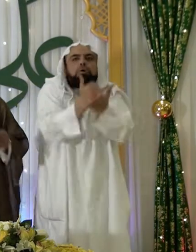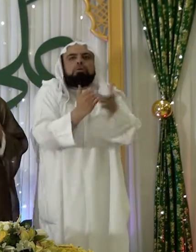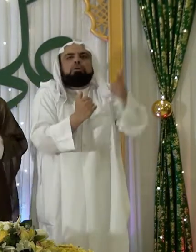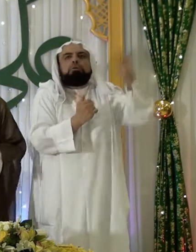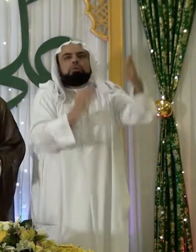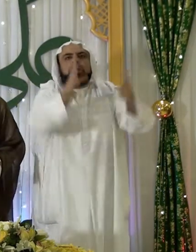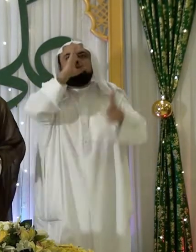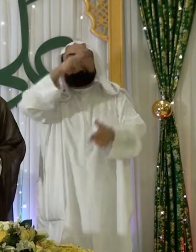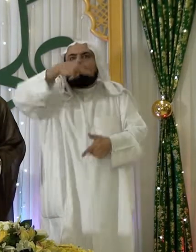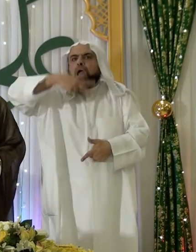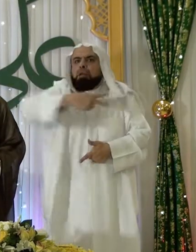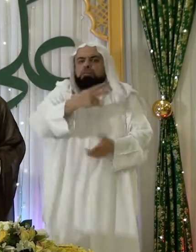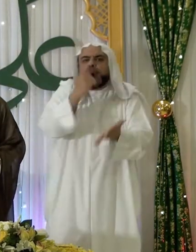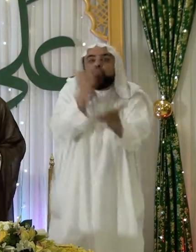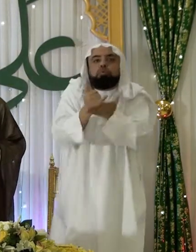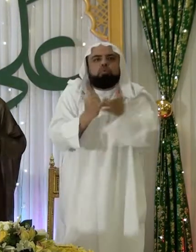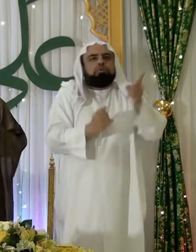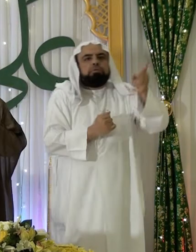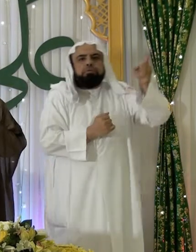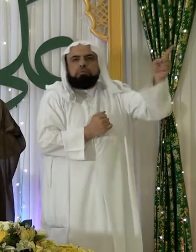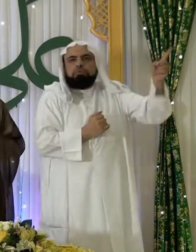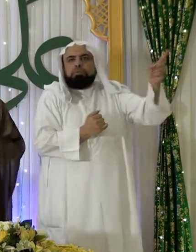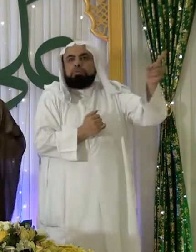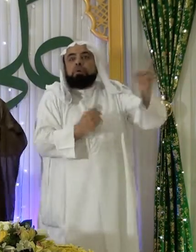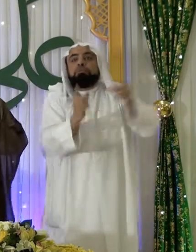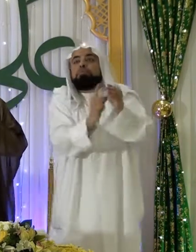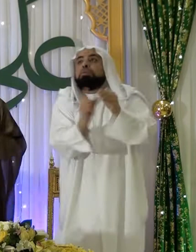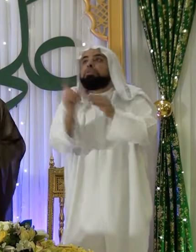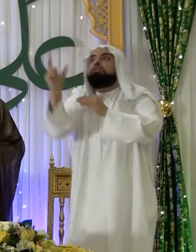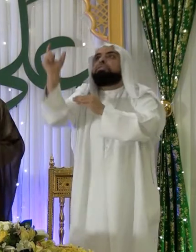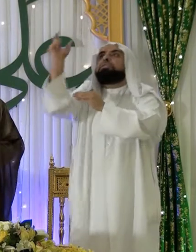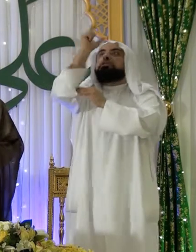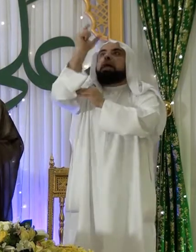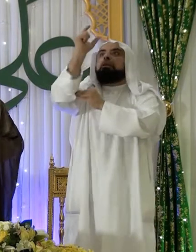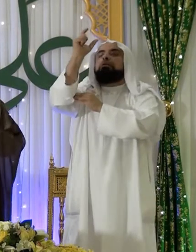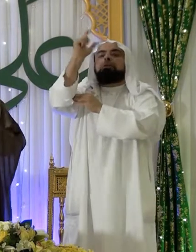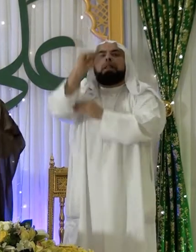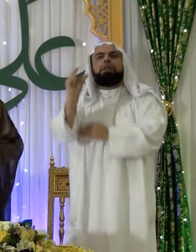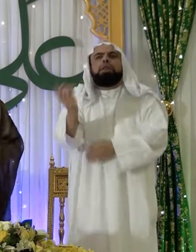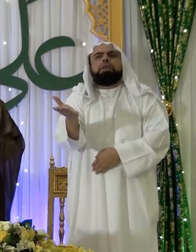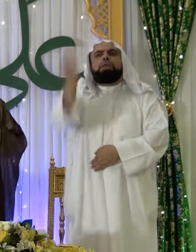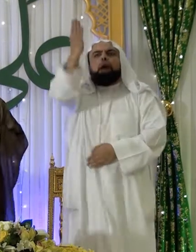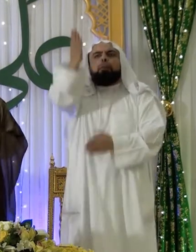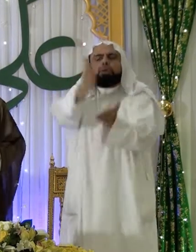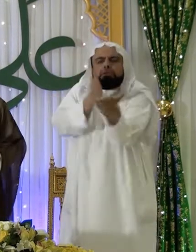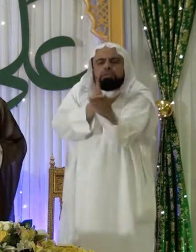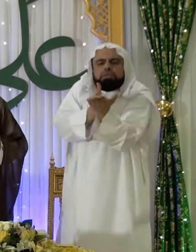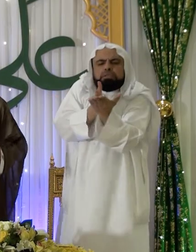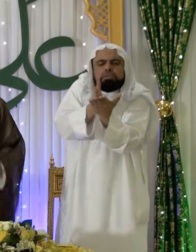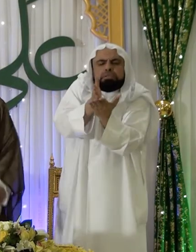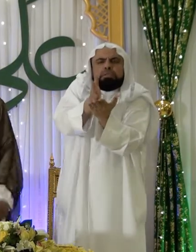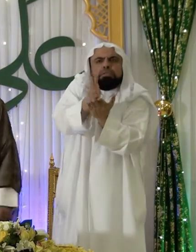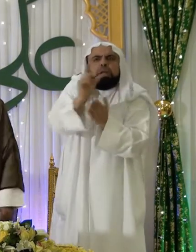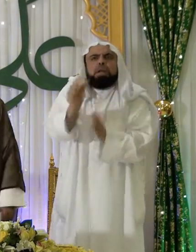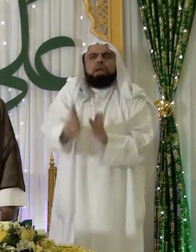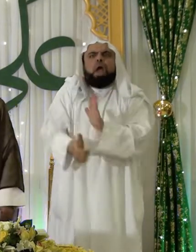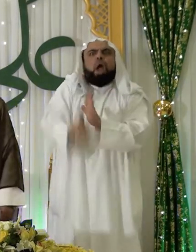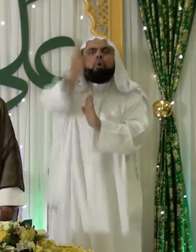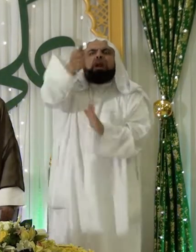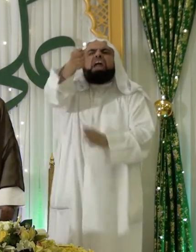المجسد الحقيقي للإسلام النبوي، للإسلام المحمدي